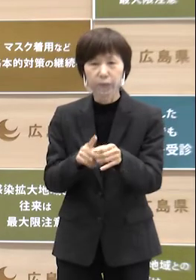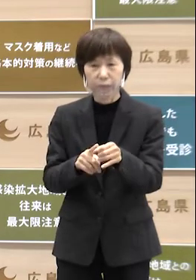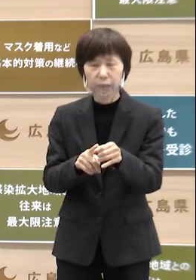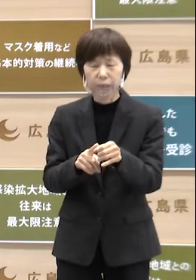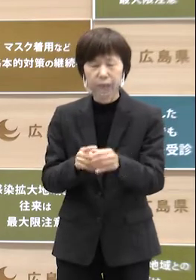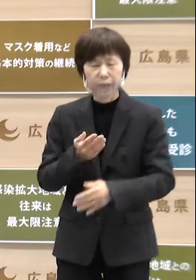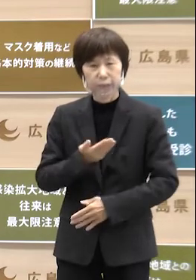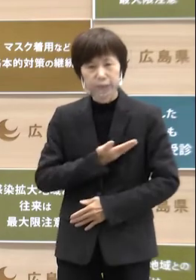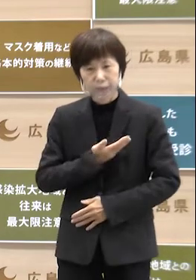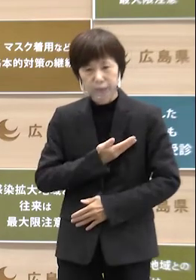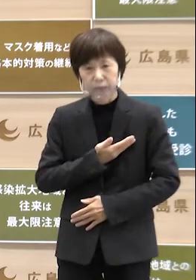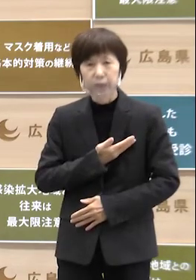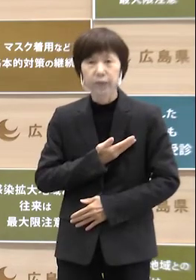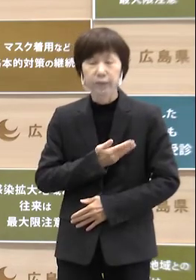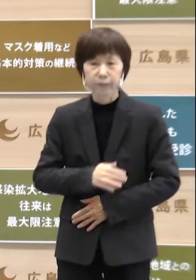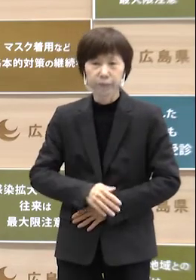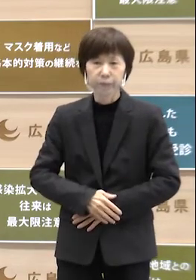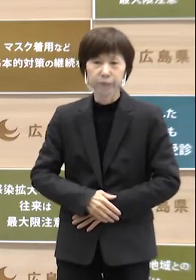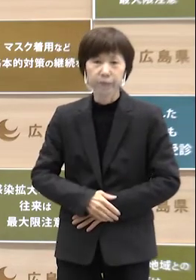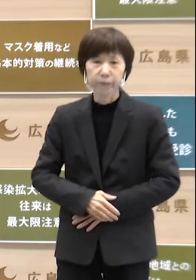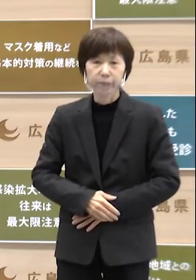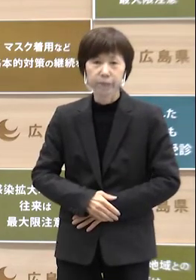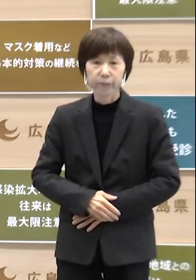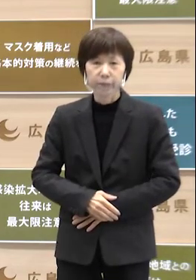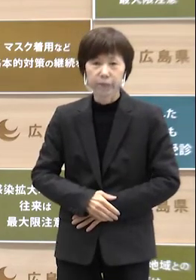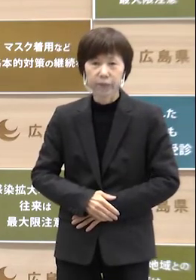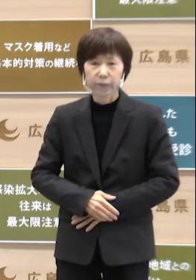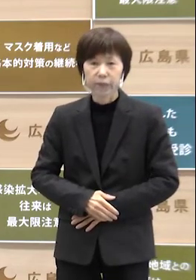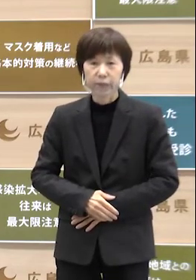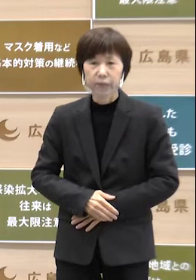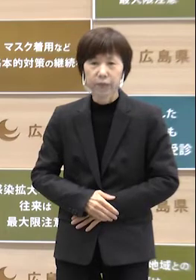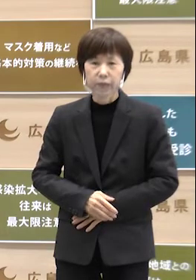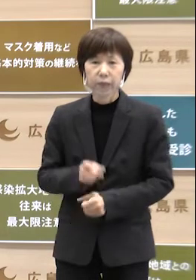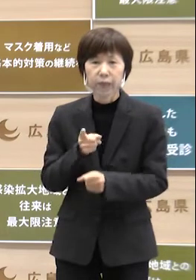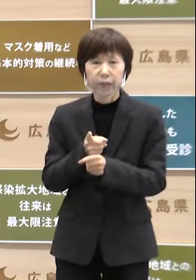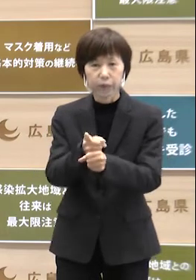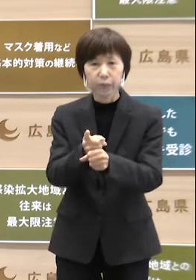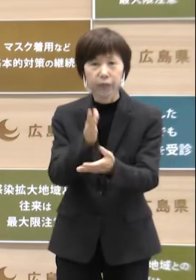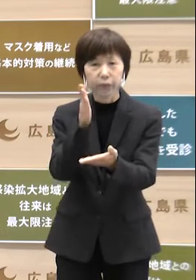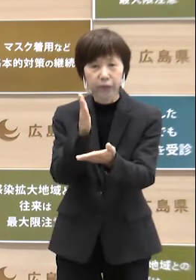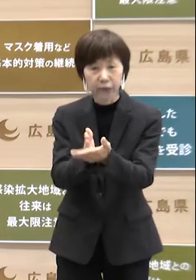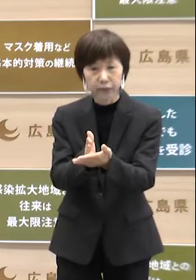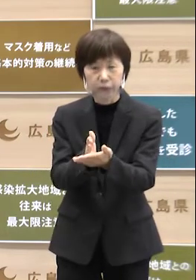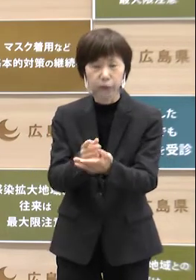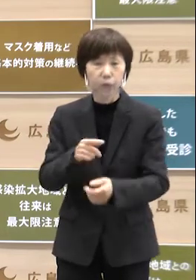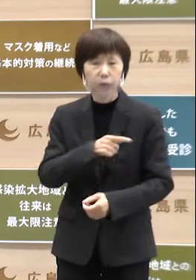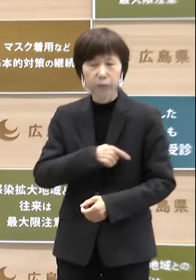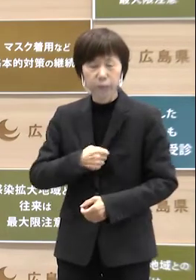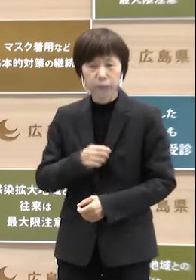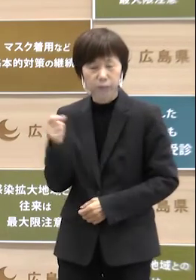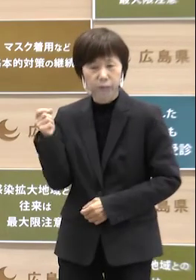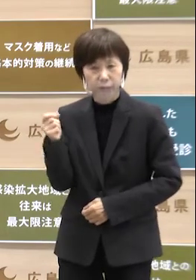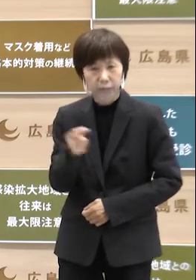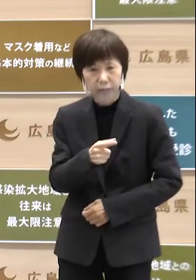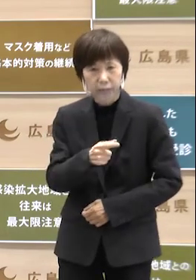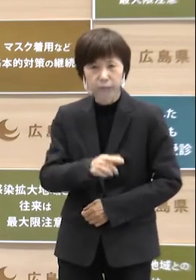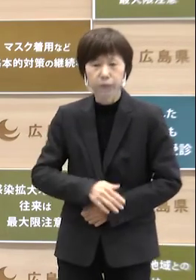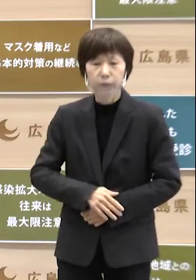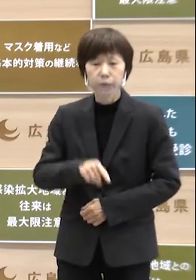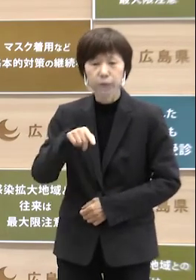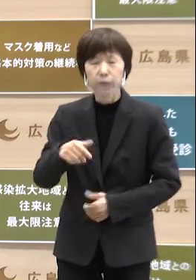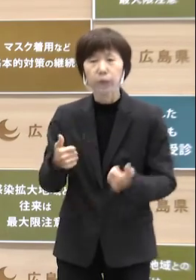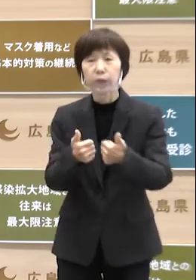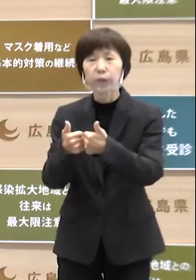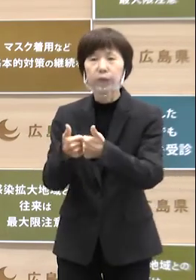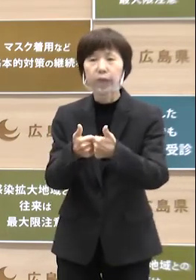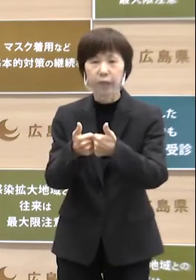むを得ないということだとは思いますけれども、核兵器廃絶への思いというのも一日でも早くですね、この会議を通